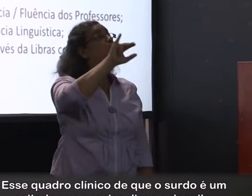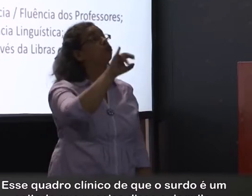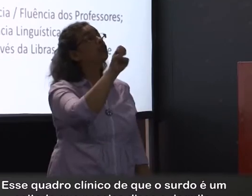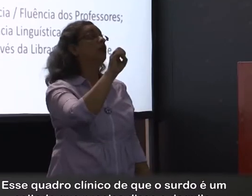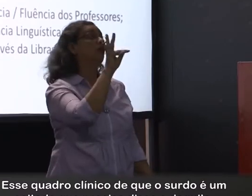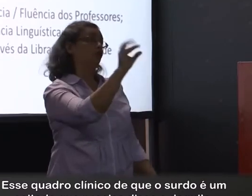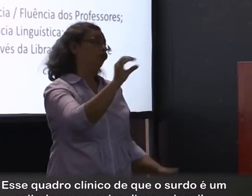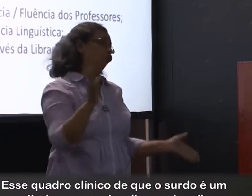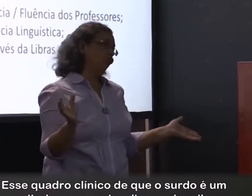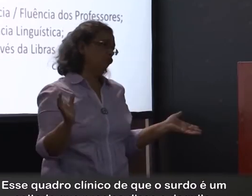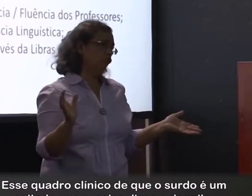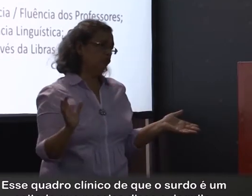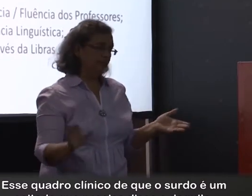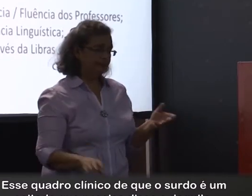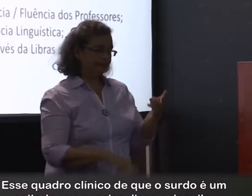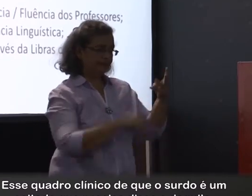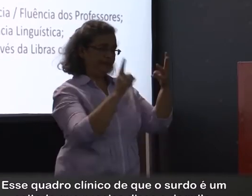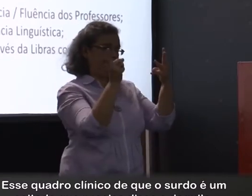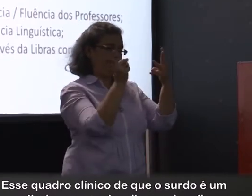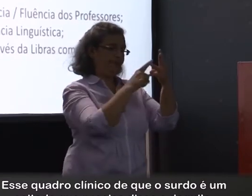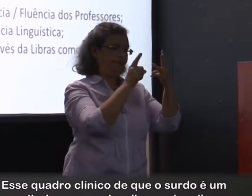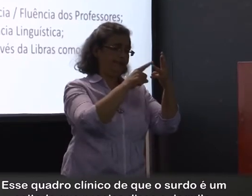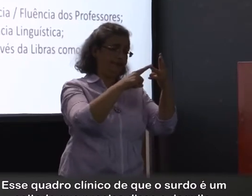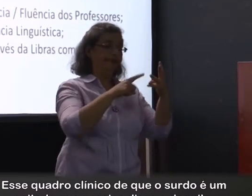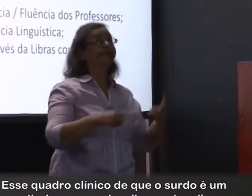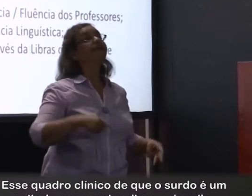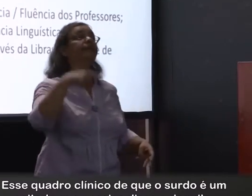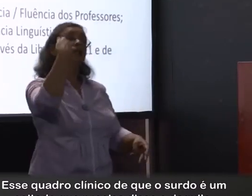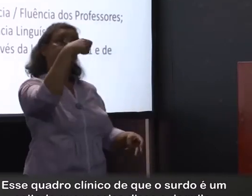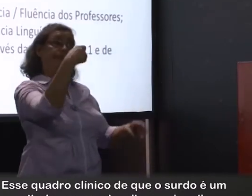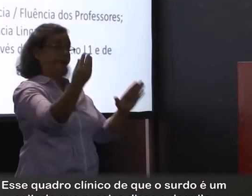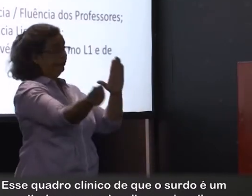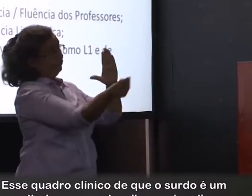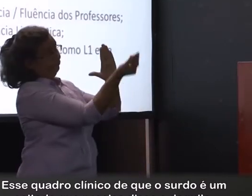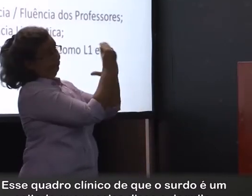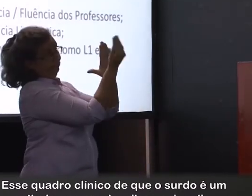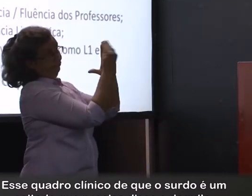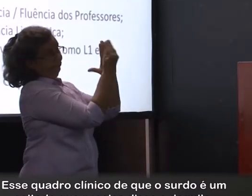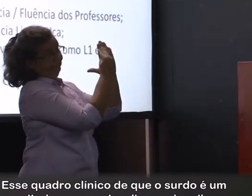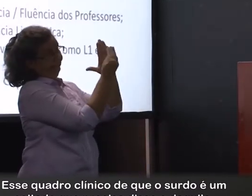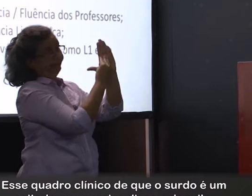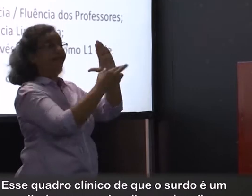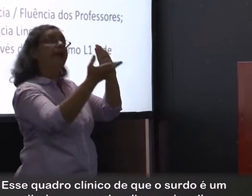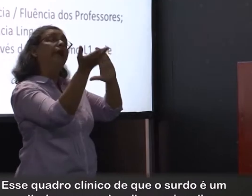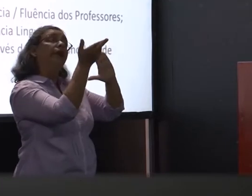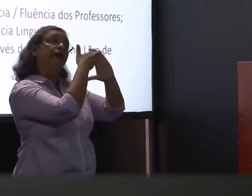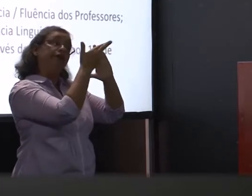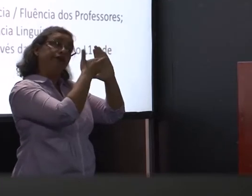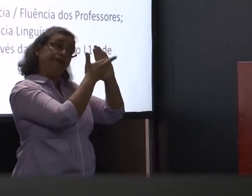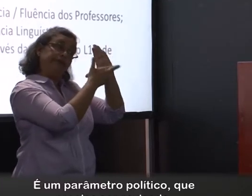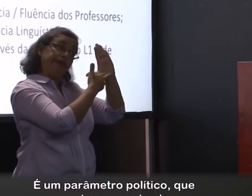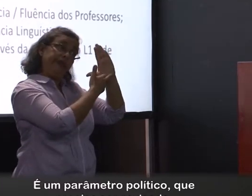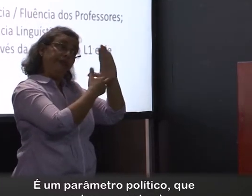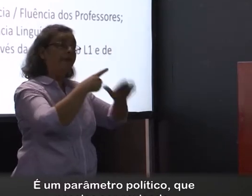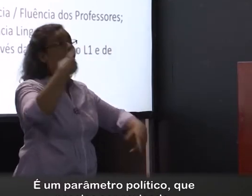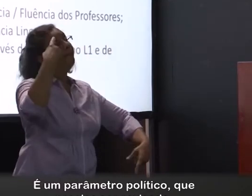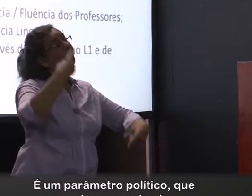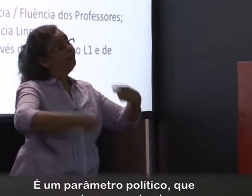ficar, esse quadro clínico de o surdo, coitadinho, ele precisa disso, daquilo. Então, é